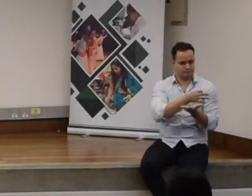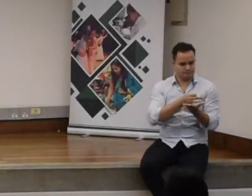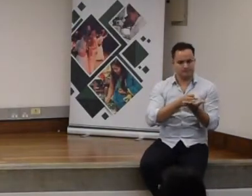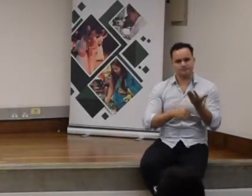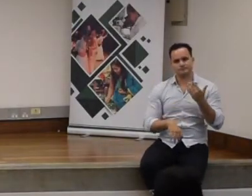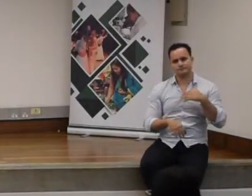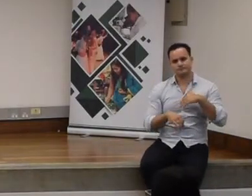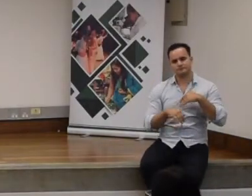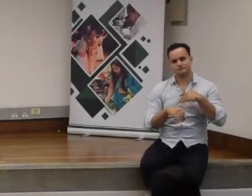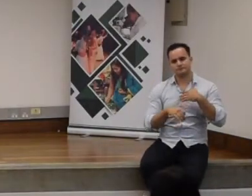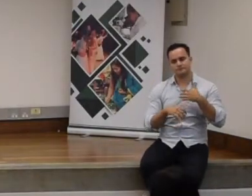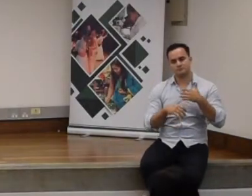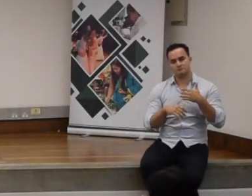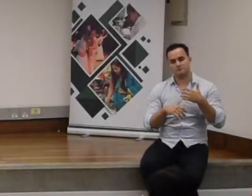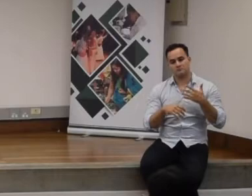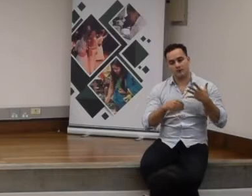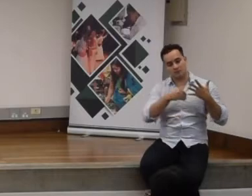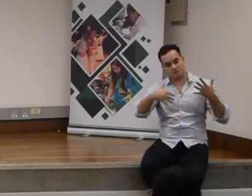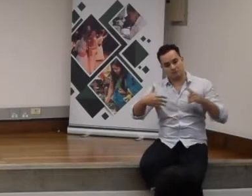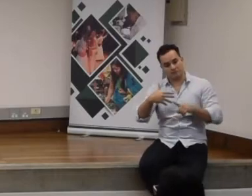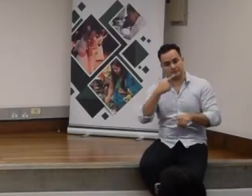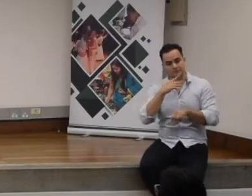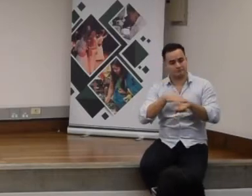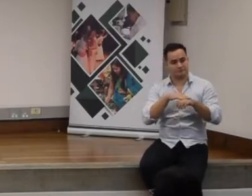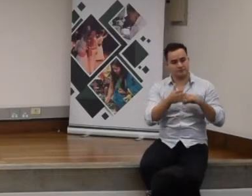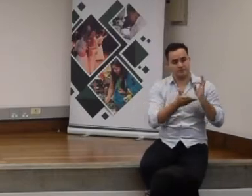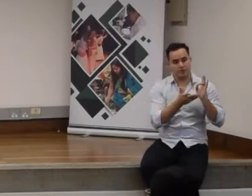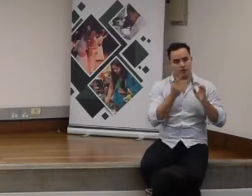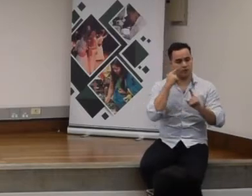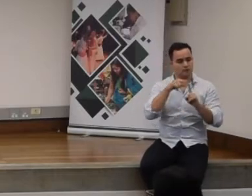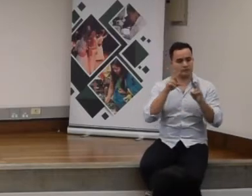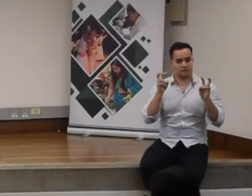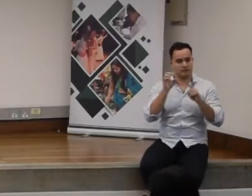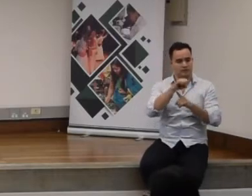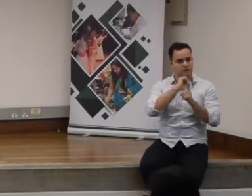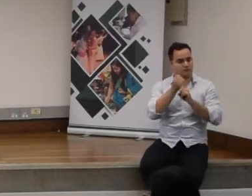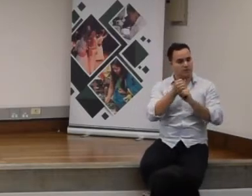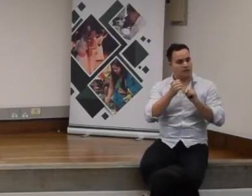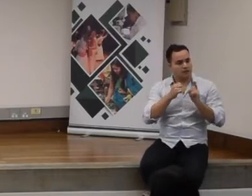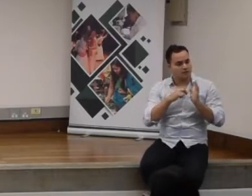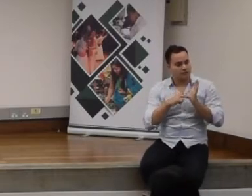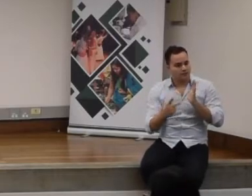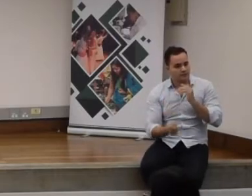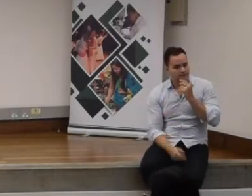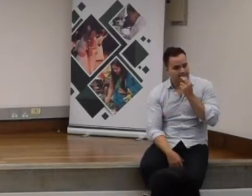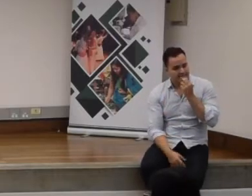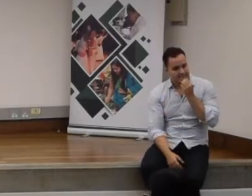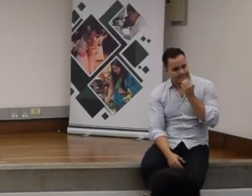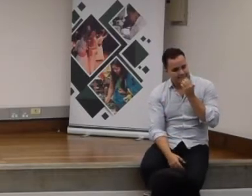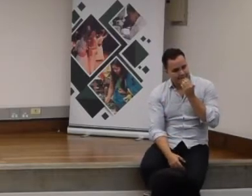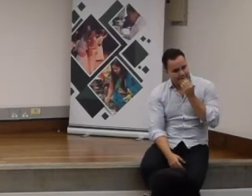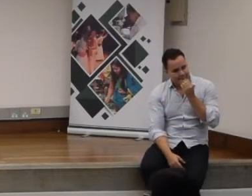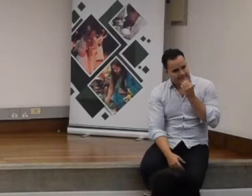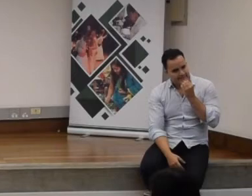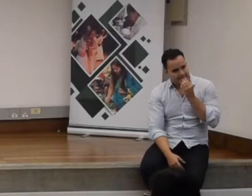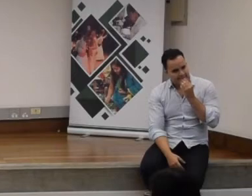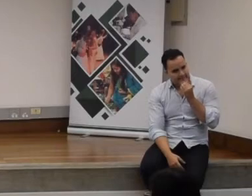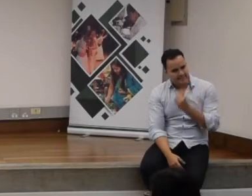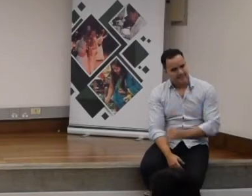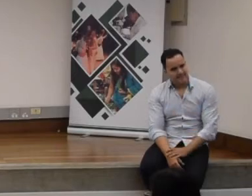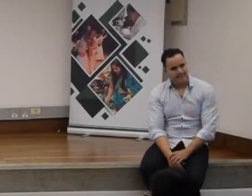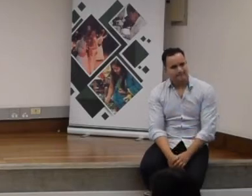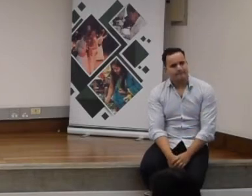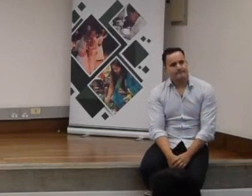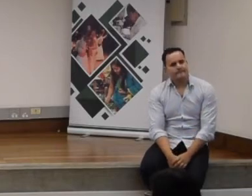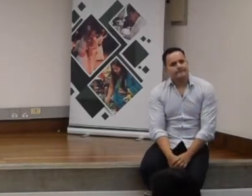sus componentes. Ellos dicen que este modelo es un modelo sociotécnico, hacen énfasis en sus 24 años de funcionamiento. La